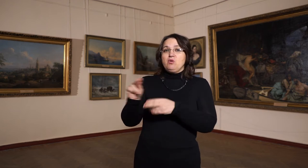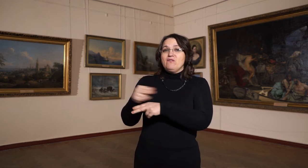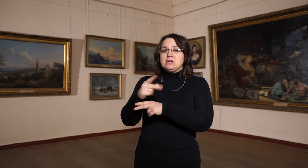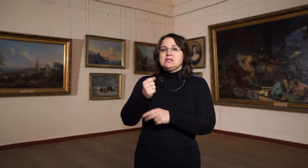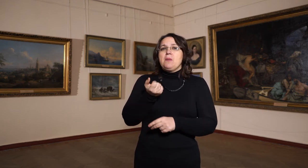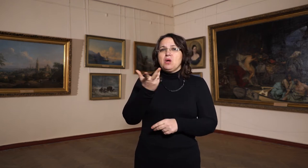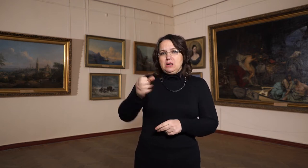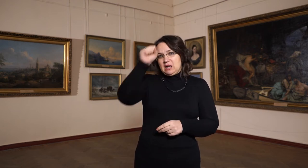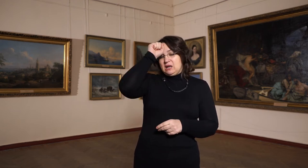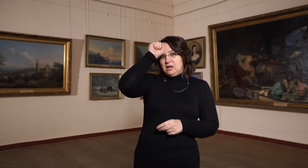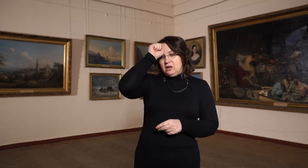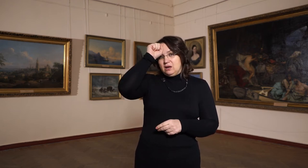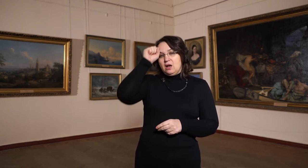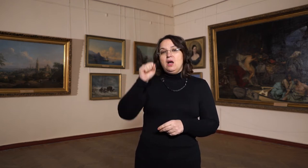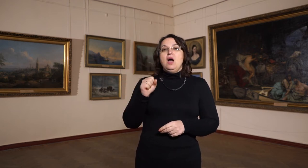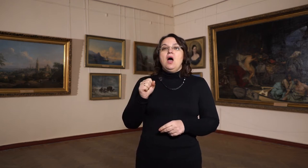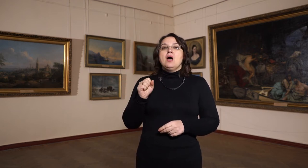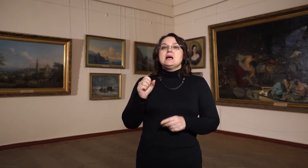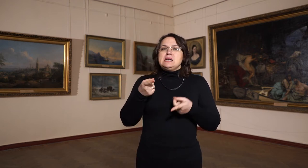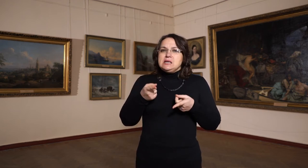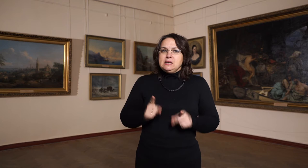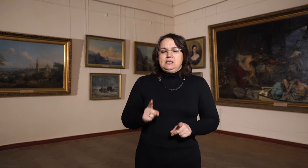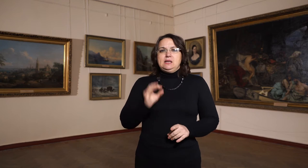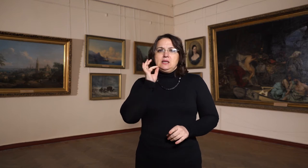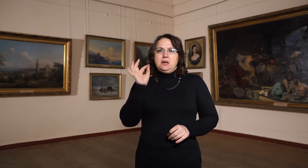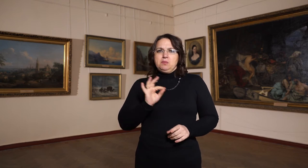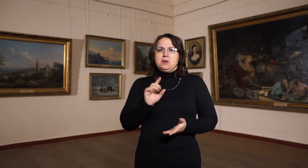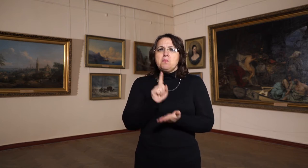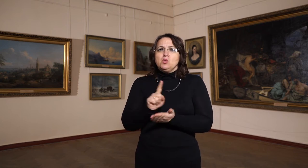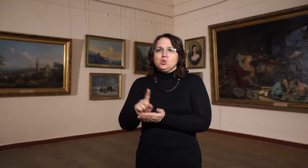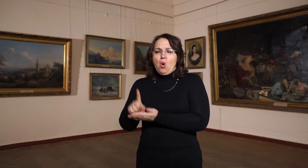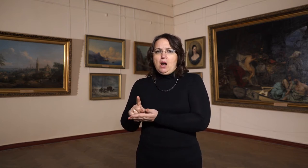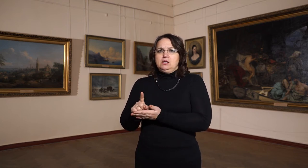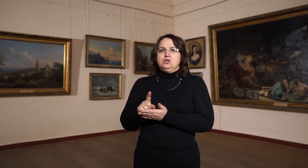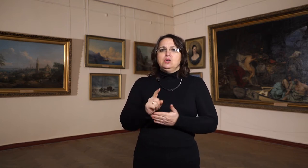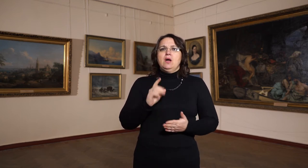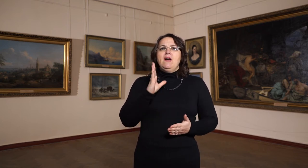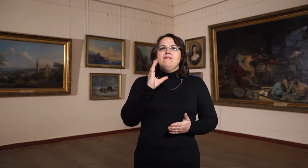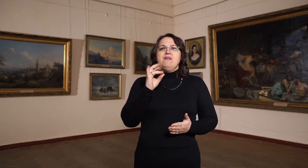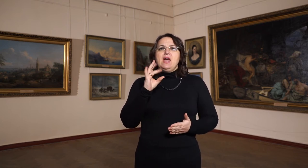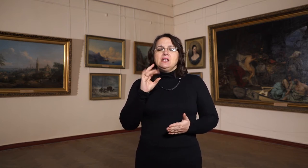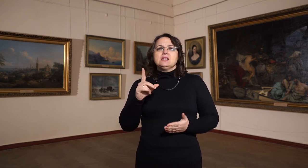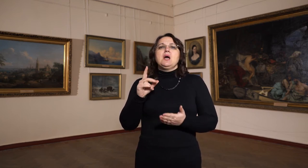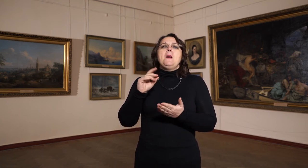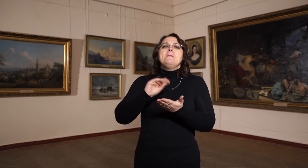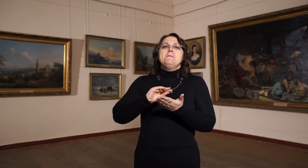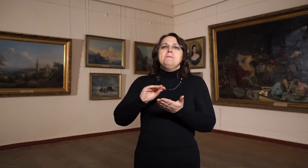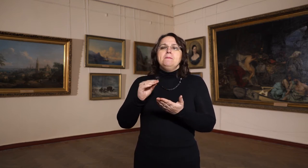многочисленные прегрешения. С истинно немецкой пунктуальностью Веник пишет шелковый халат на